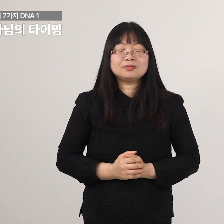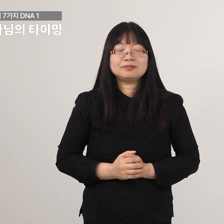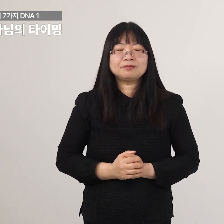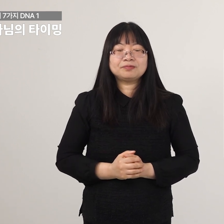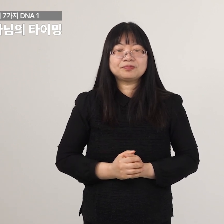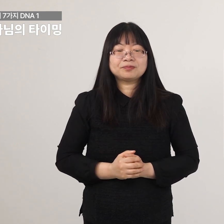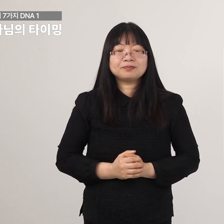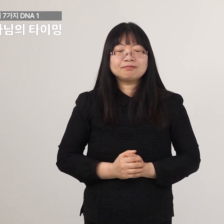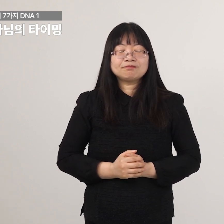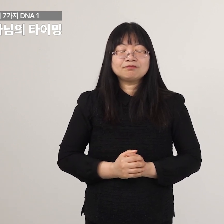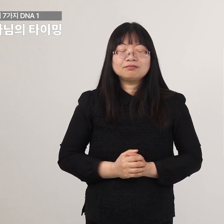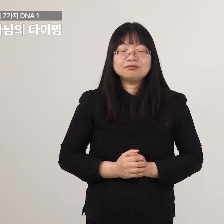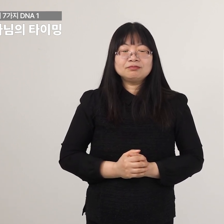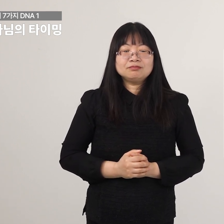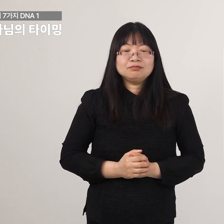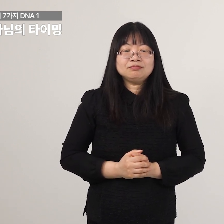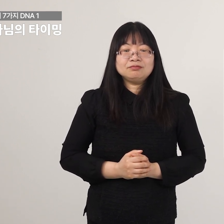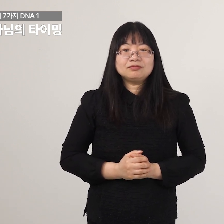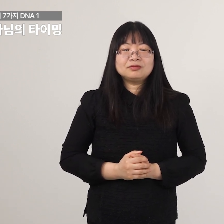그러면